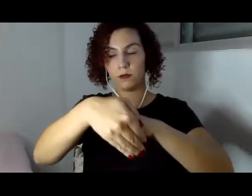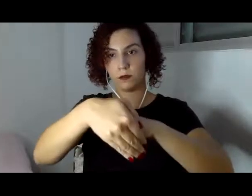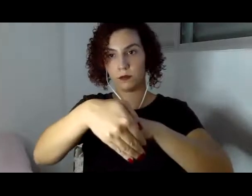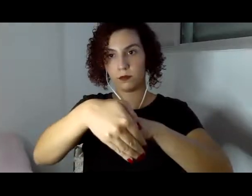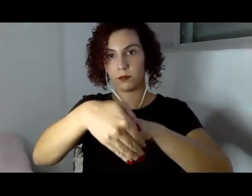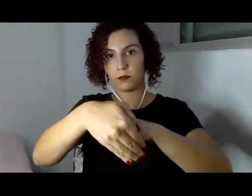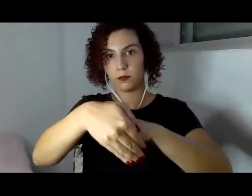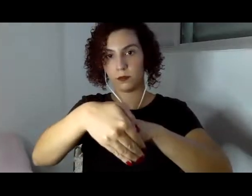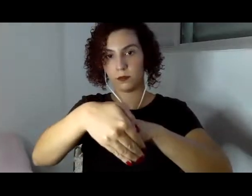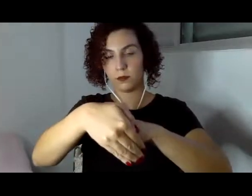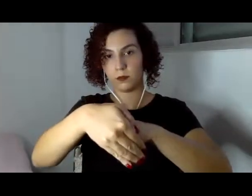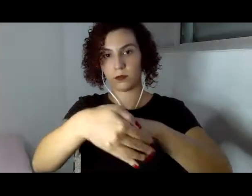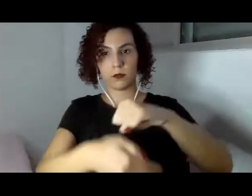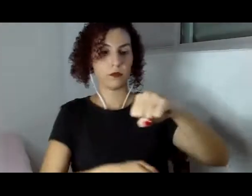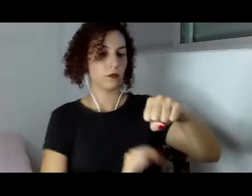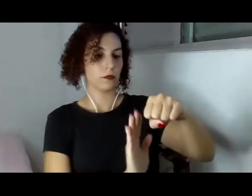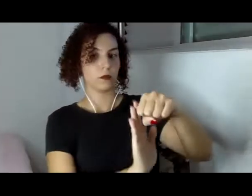noite,